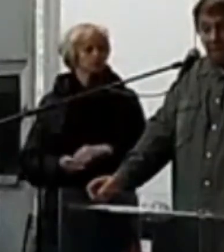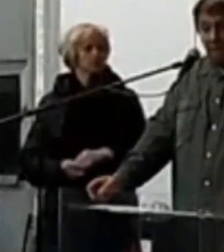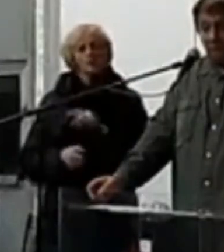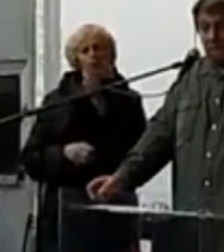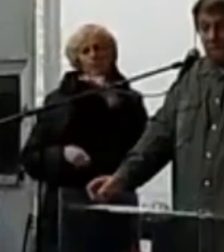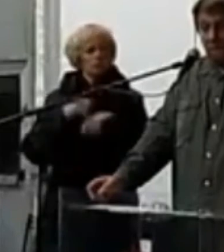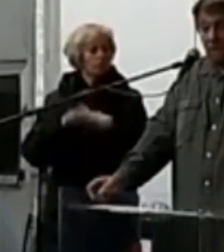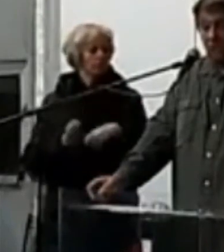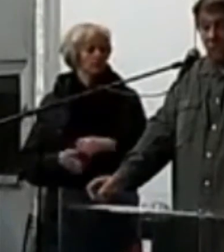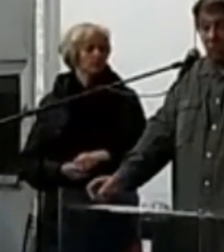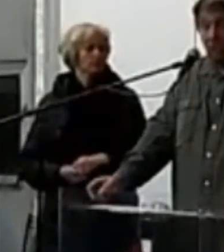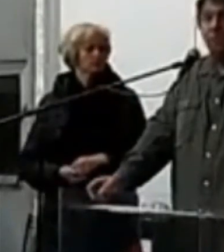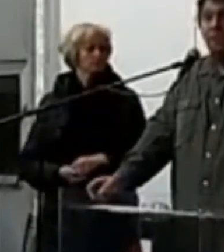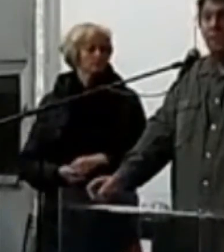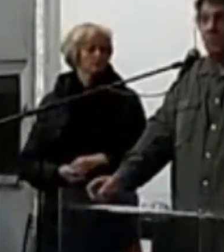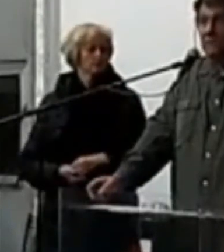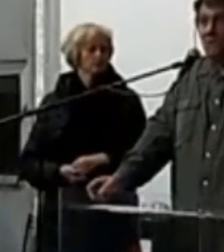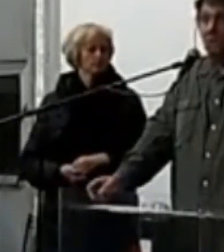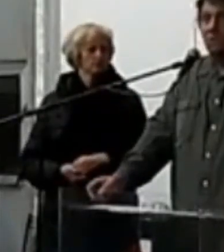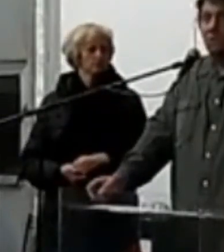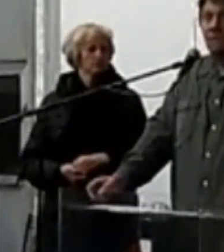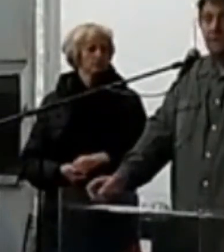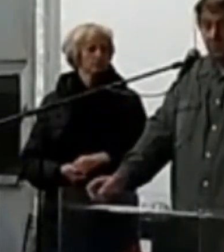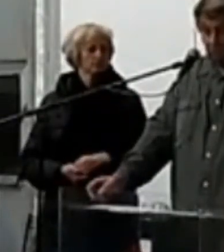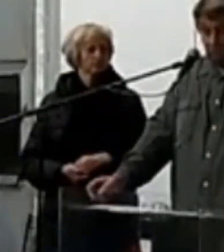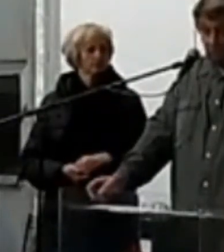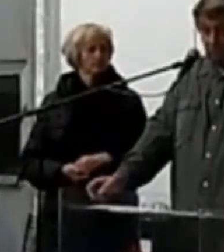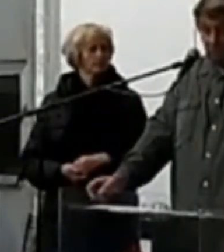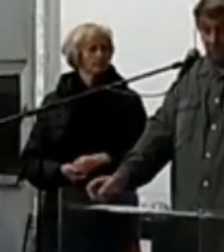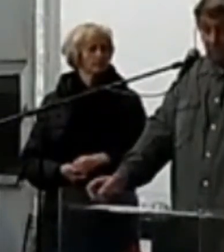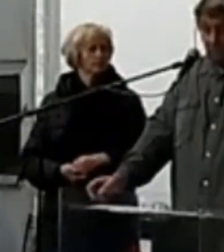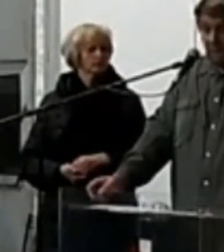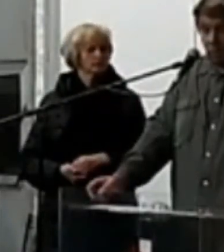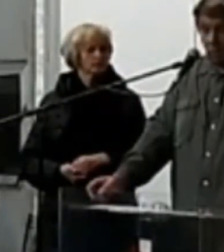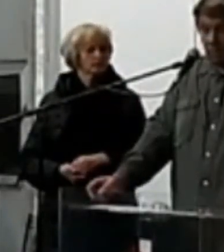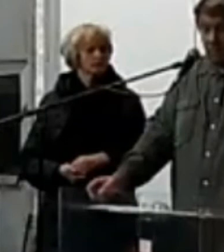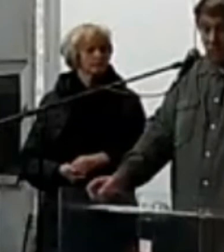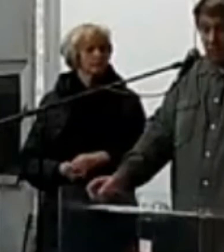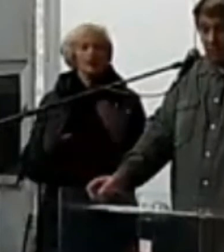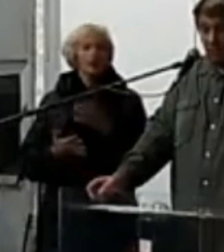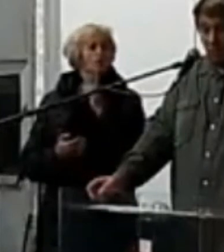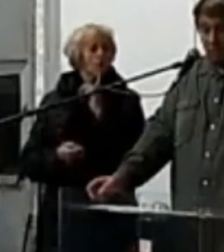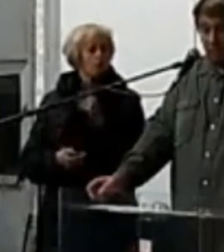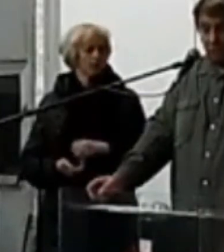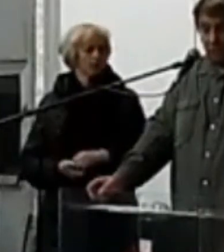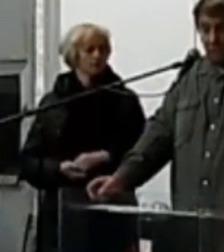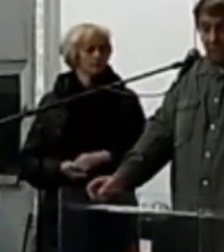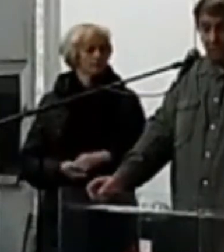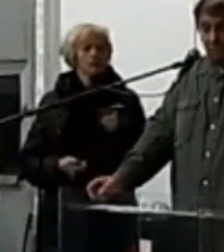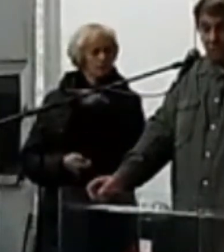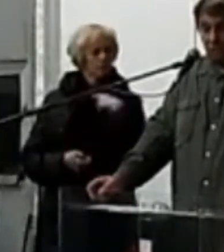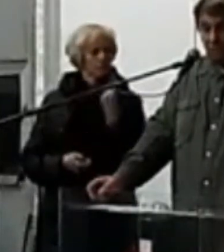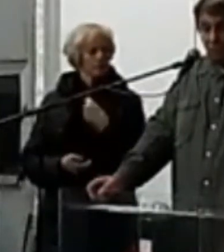a mi kao uzgajivači nudimo i posao i terapiju. Kako kome što treba ovdje među